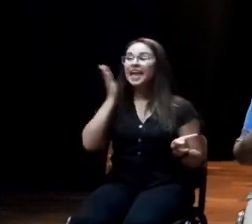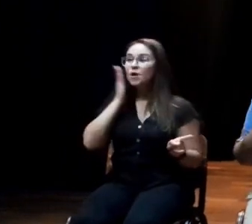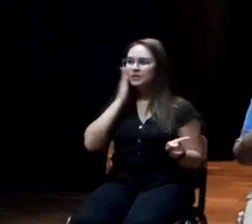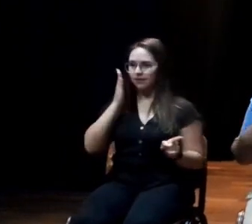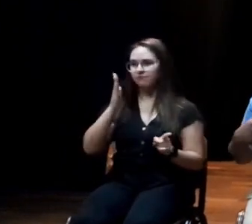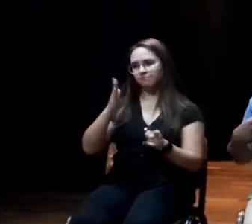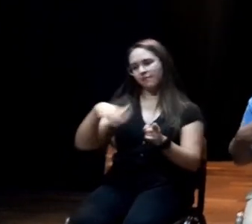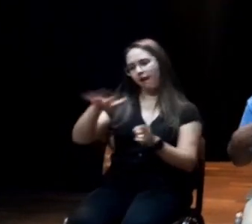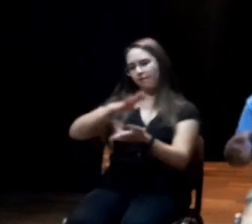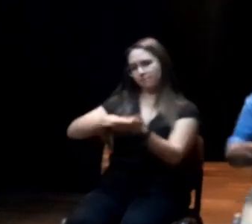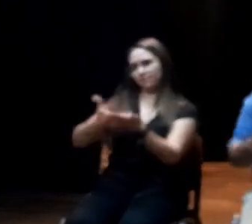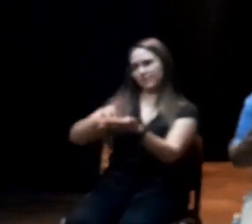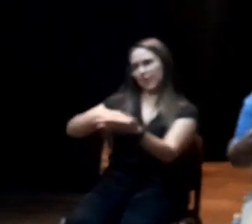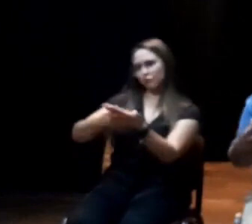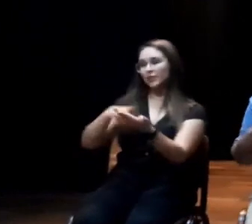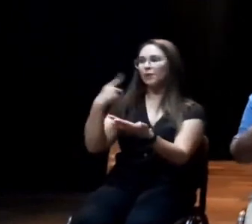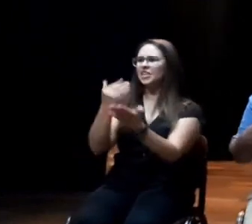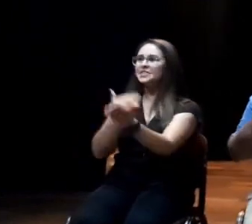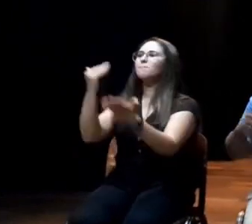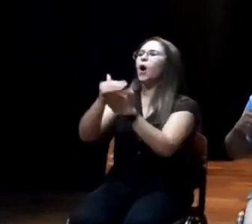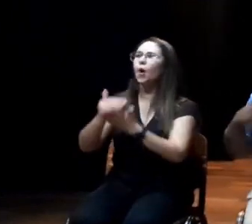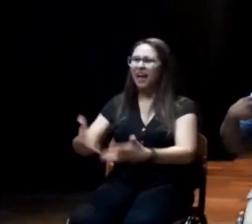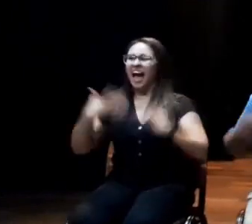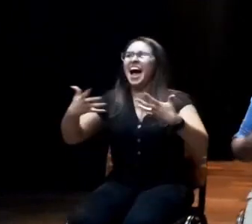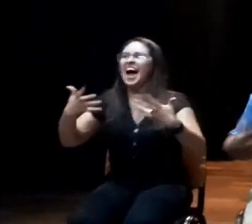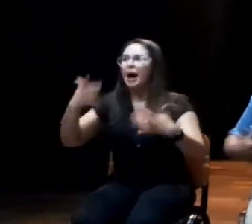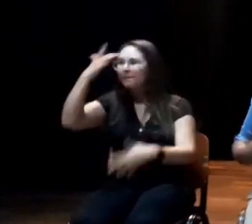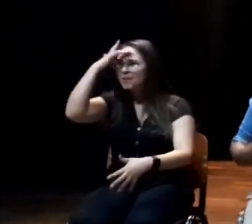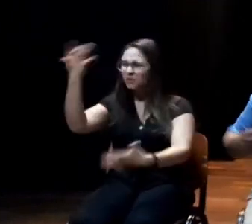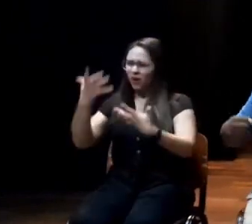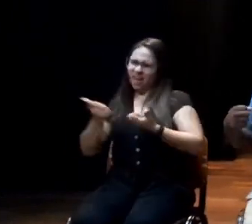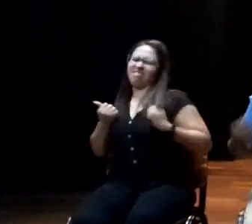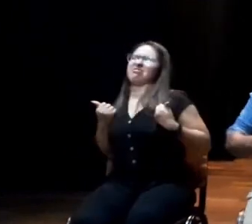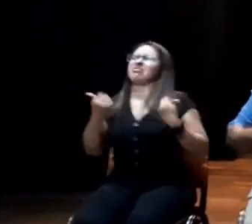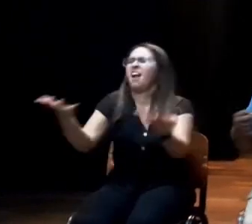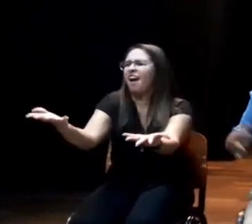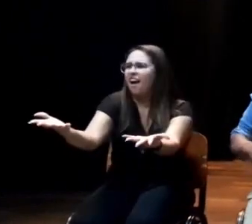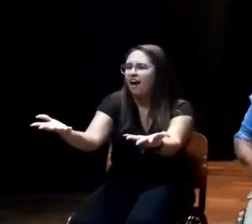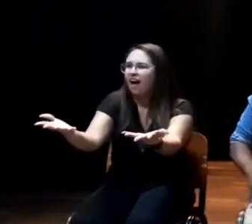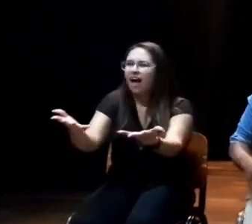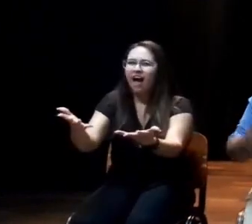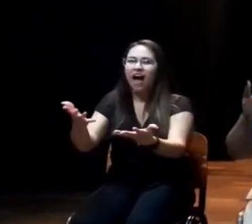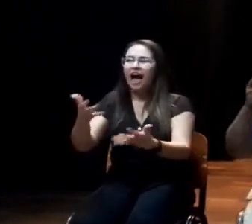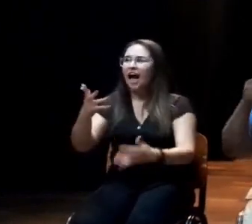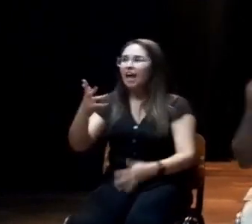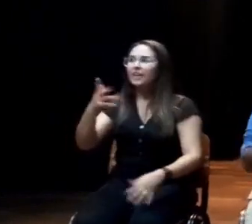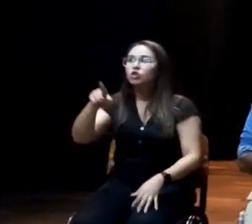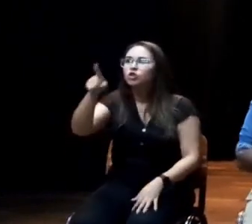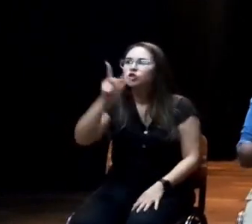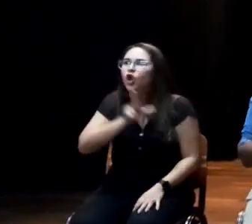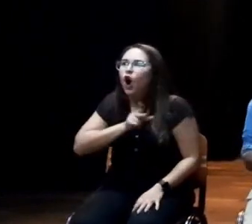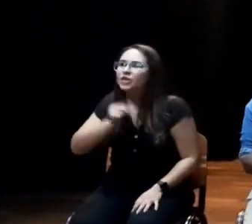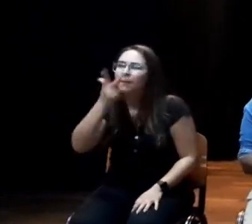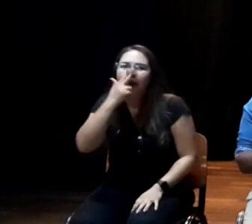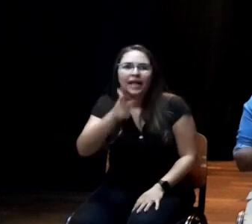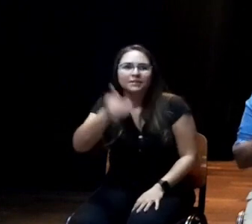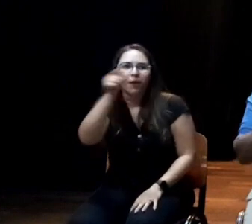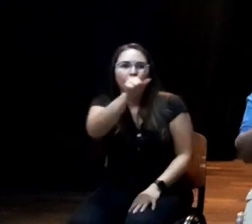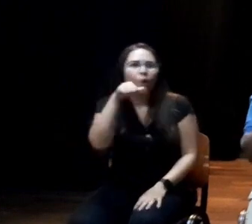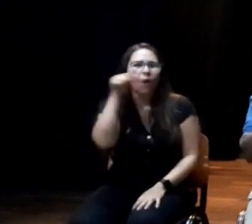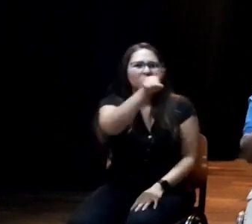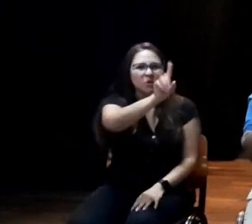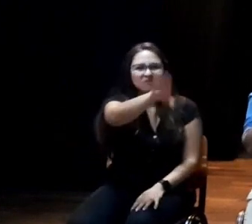na tradução, a gente se empolga e às vezes a pessoa quer se entregar tanto que ela caramba, fala, nossa, ele tá melhor do que eu... Mas eu não